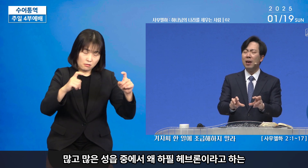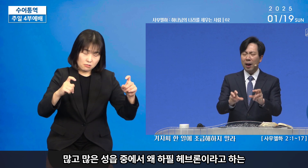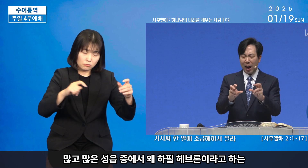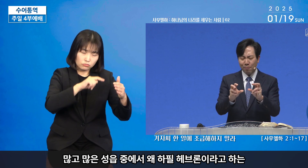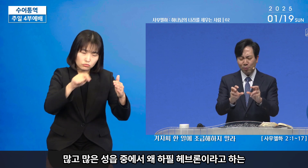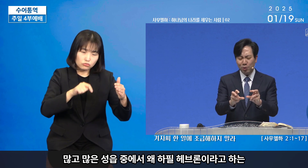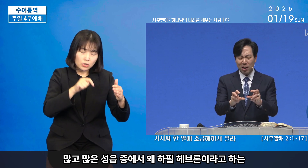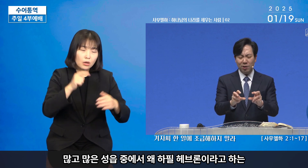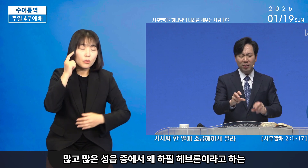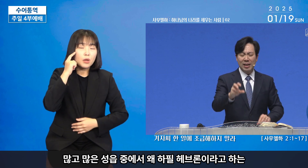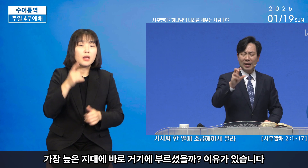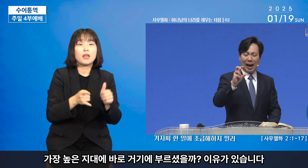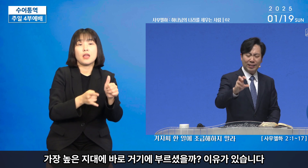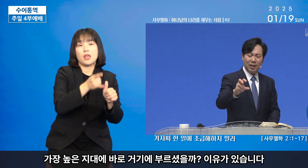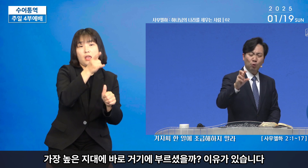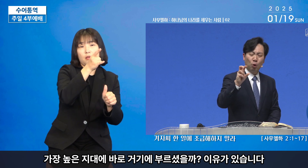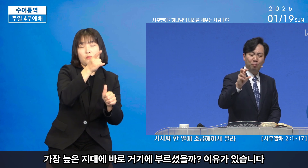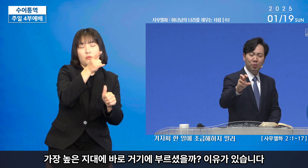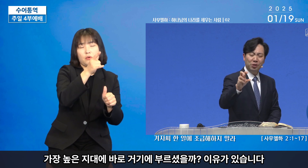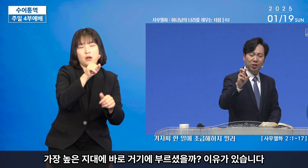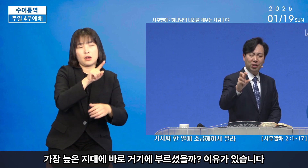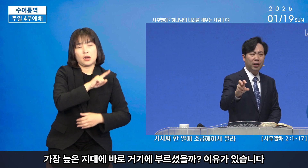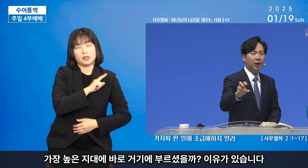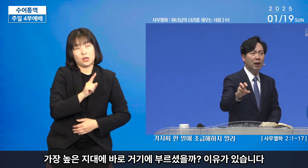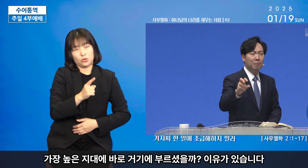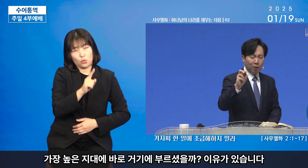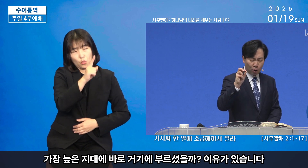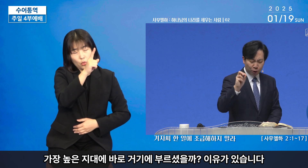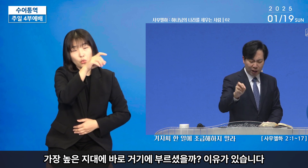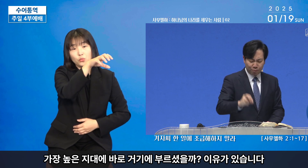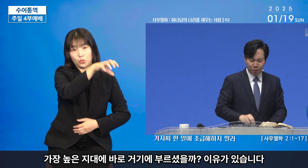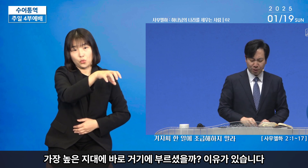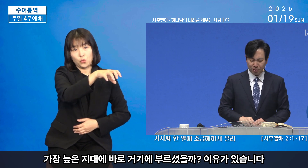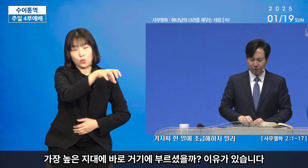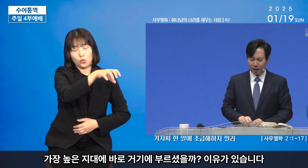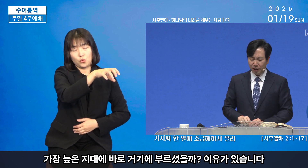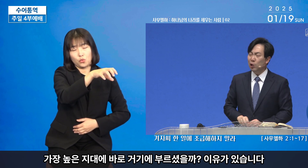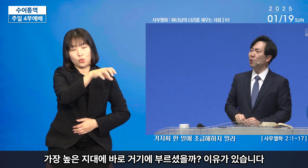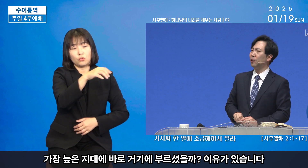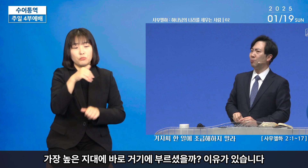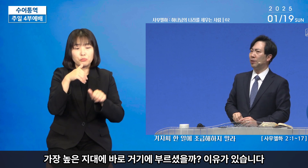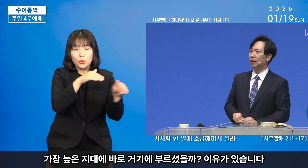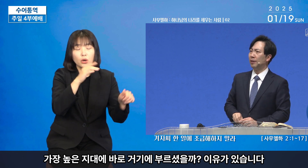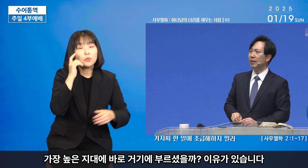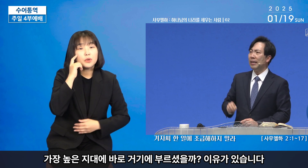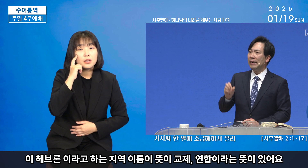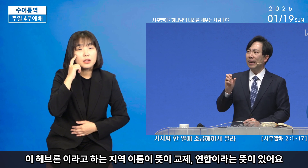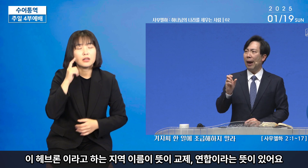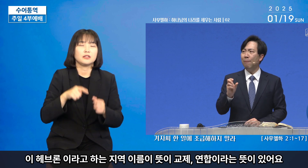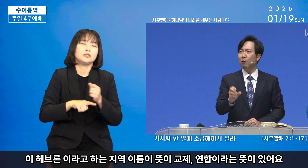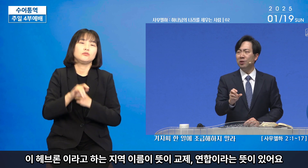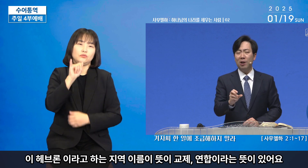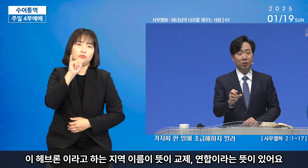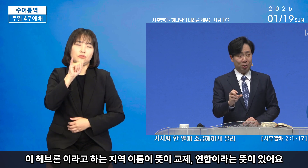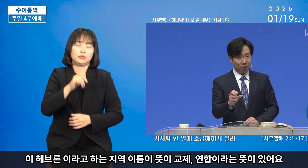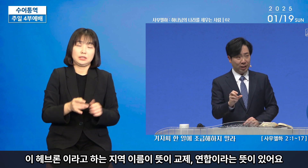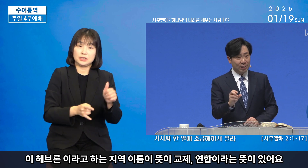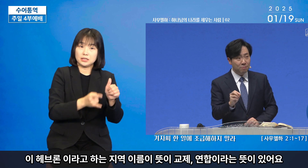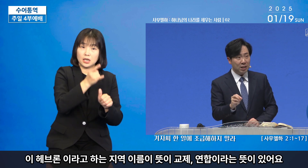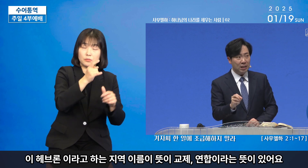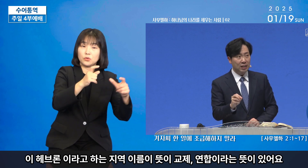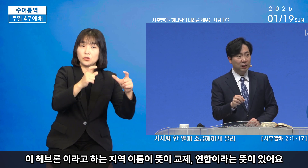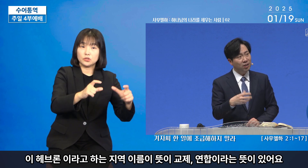하필 헤브론이라고 하는 가장 높은 지대에 바로 거기에 부르셨을까? 이유가 있습니다. 이 헤브론이라고 하는